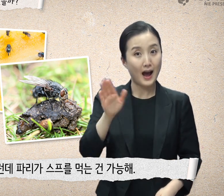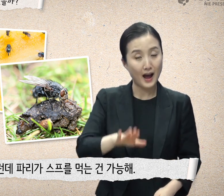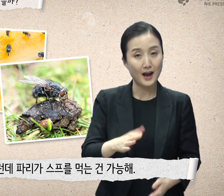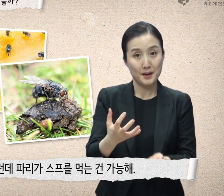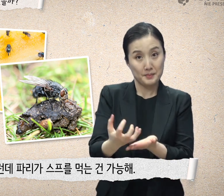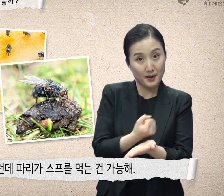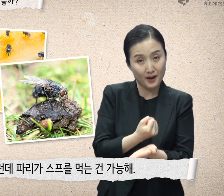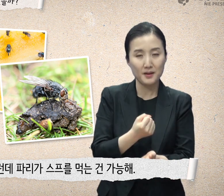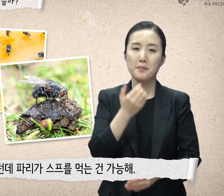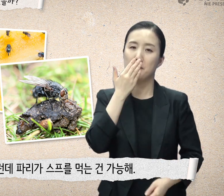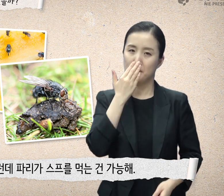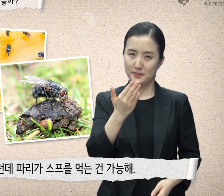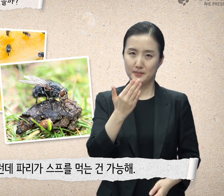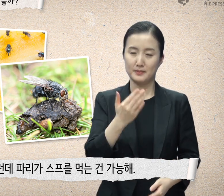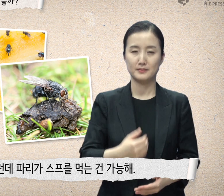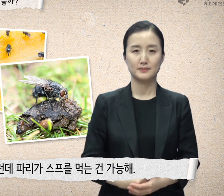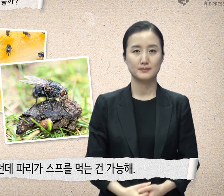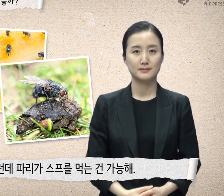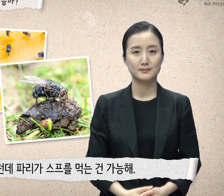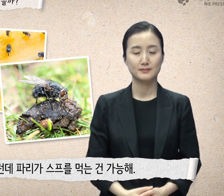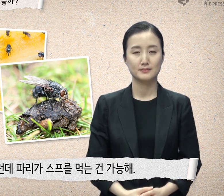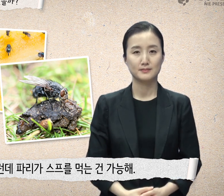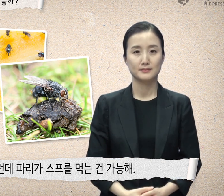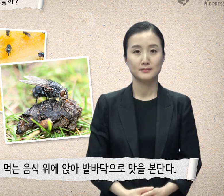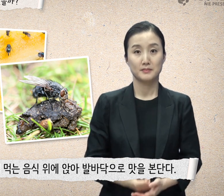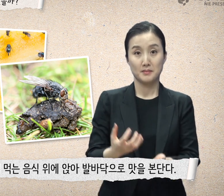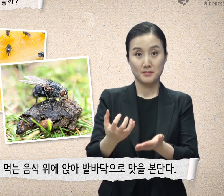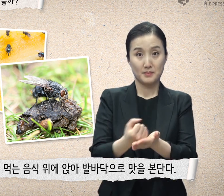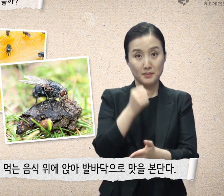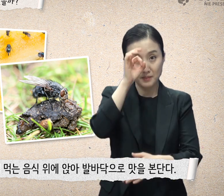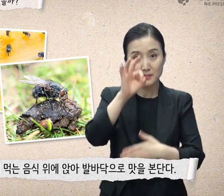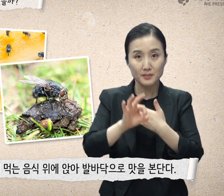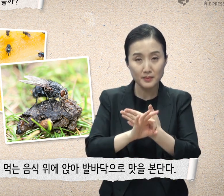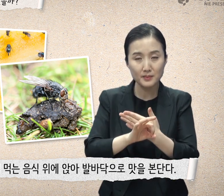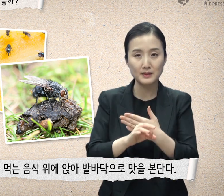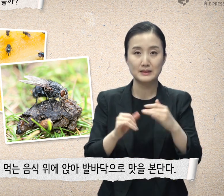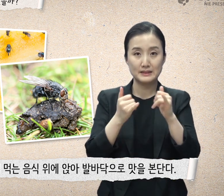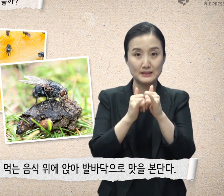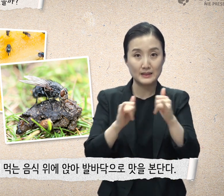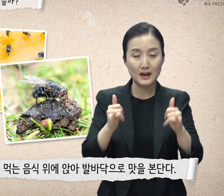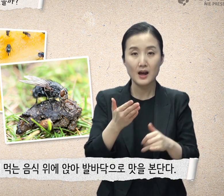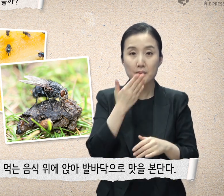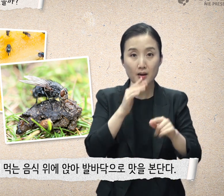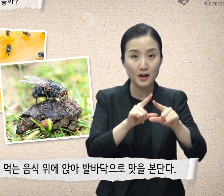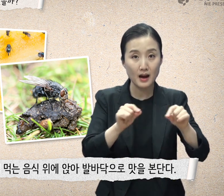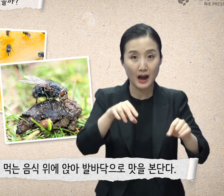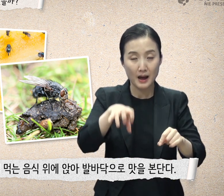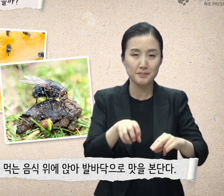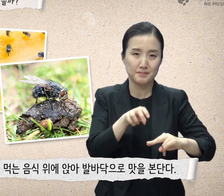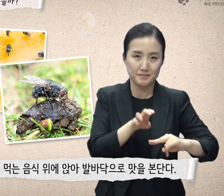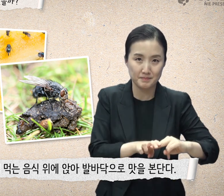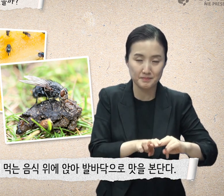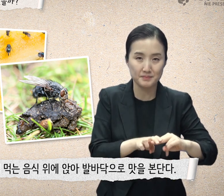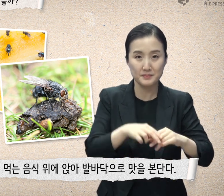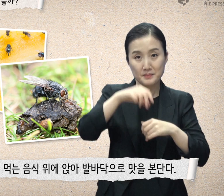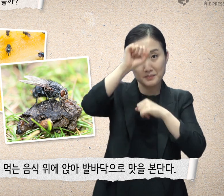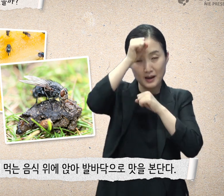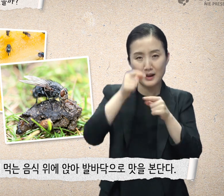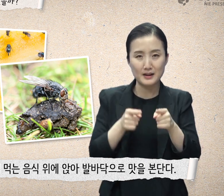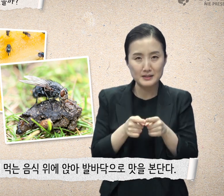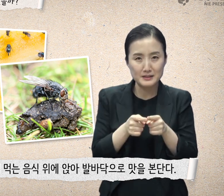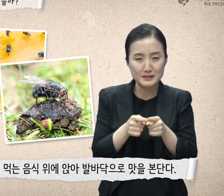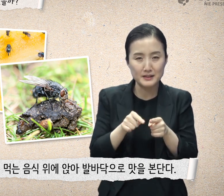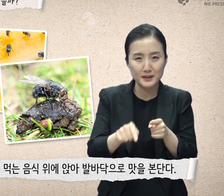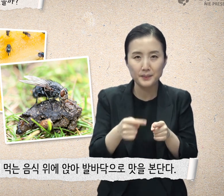파리가 수프를 먹는 건 가능해. 파리는 사람이 먹는 음식 위에 앉아 발바닥으로